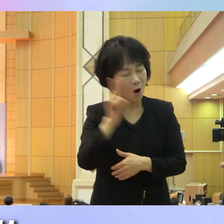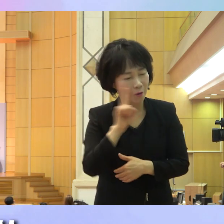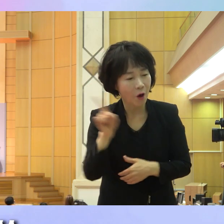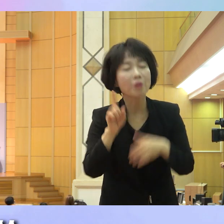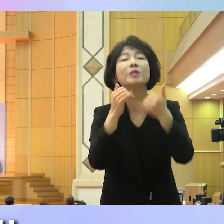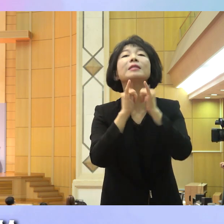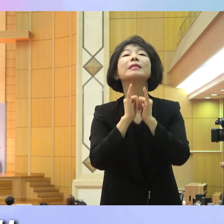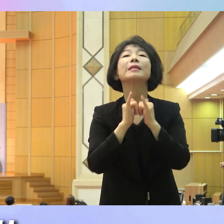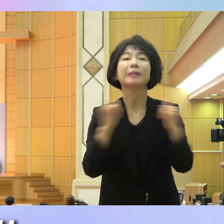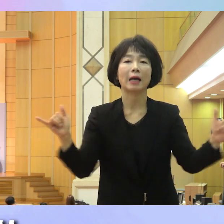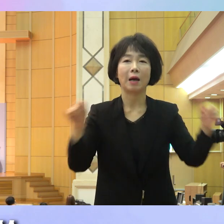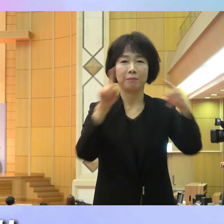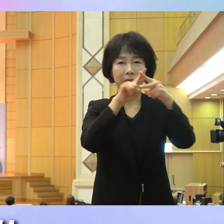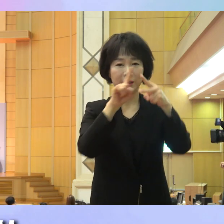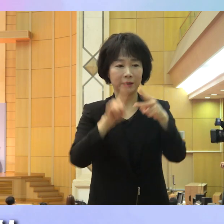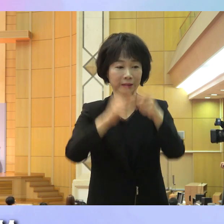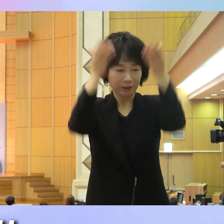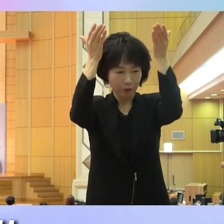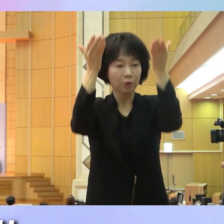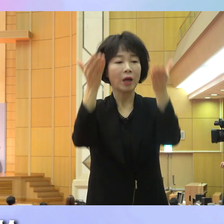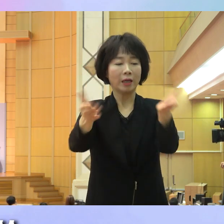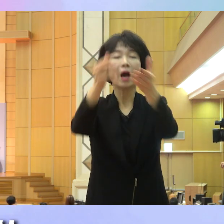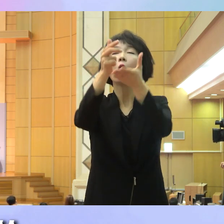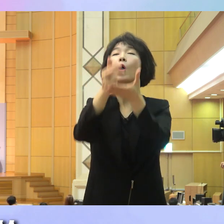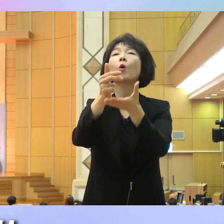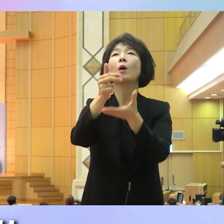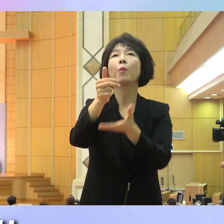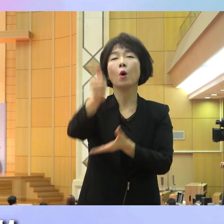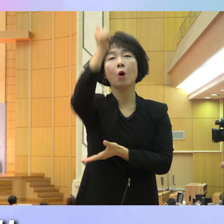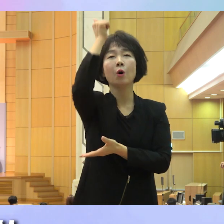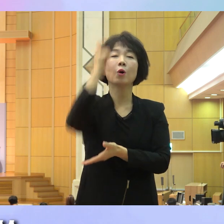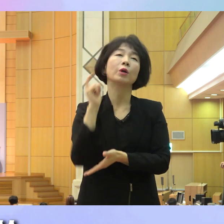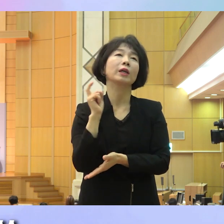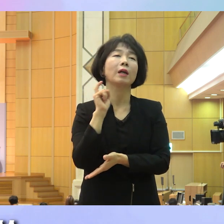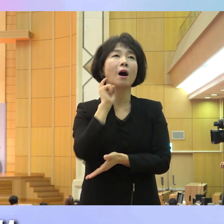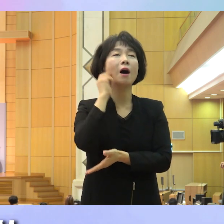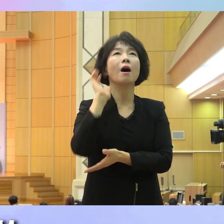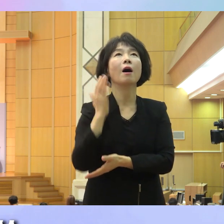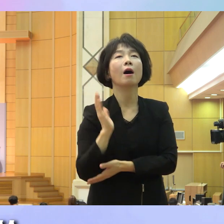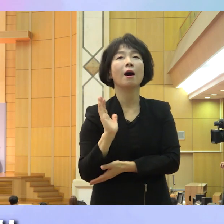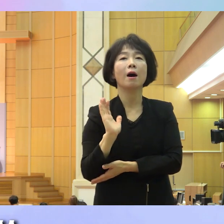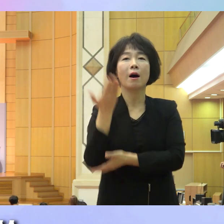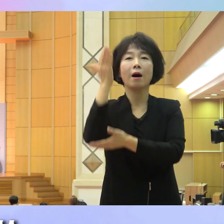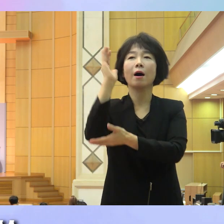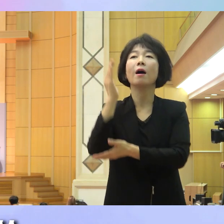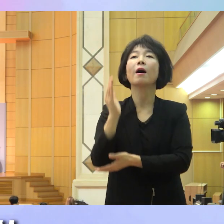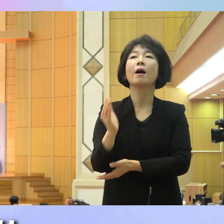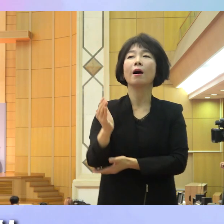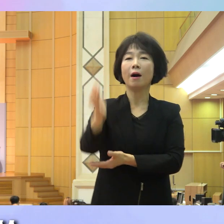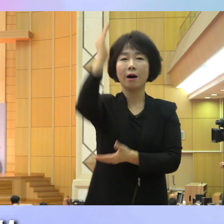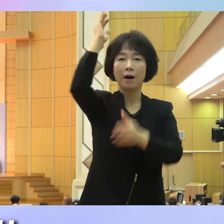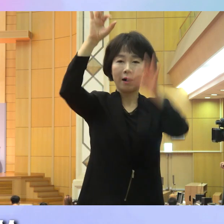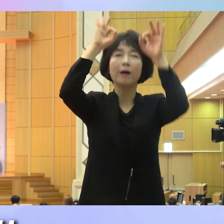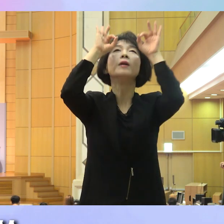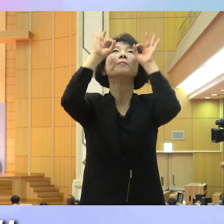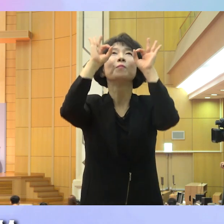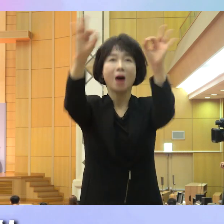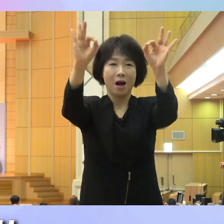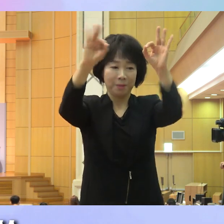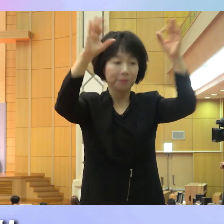어떤 사람이든 그는 주의 영광 보리라.